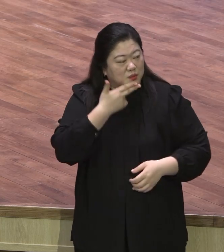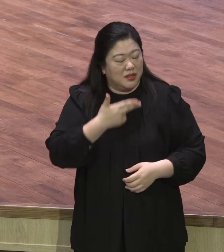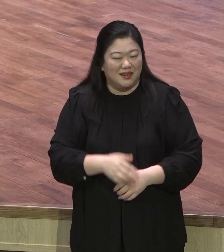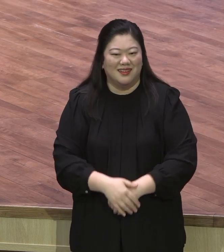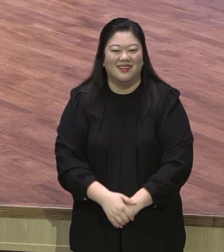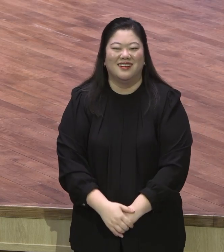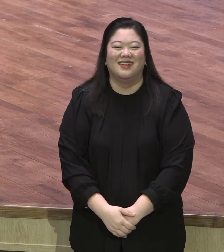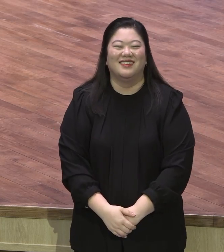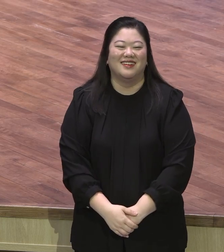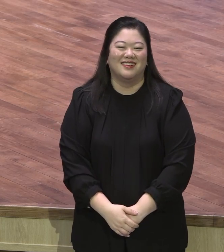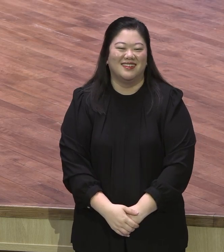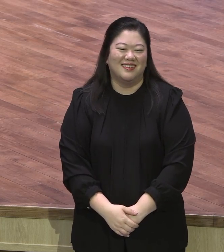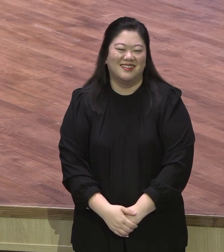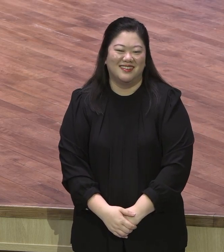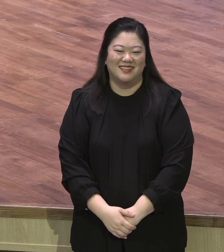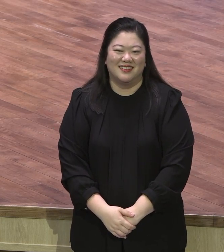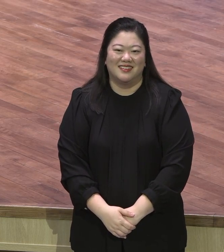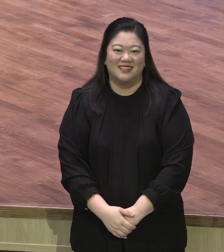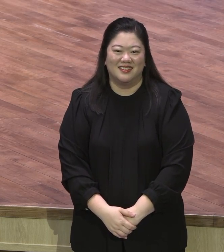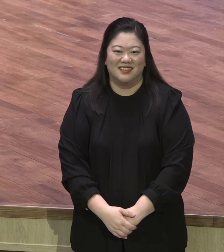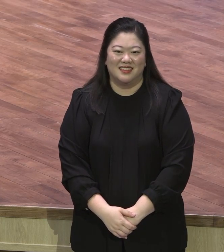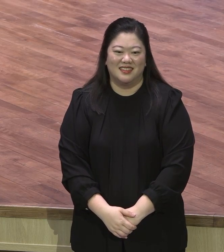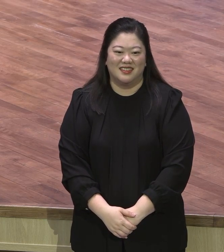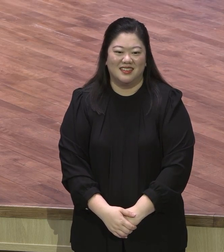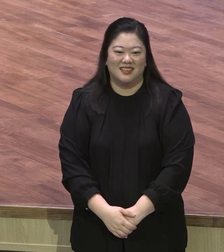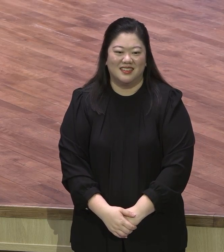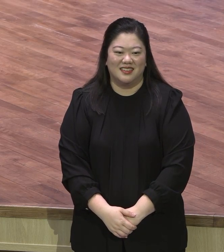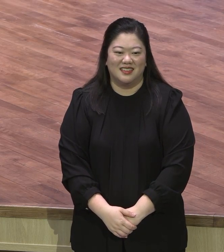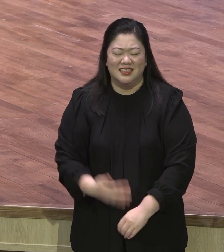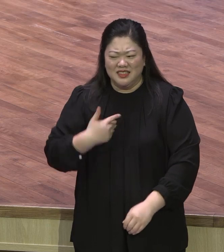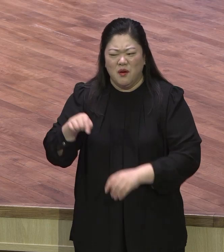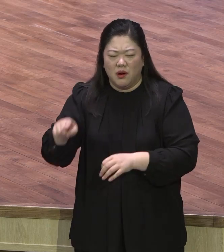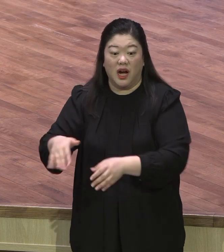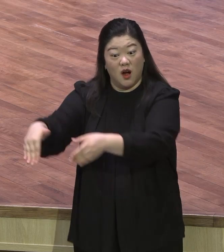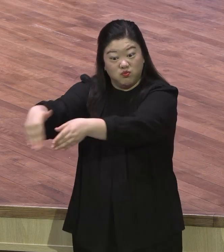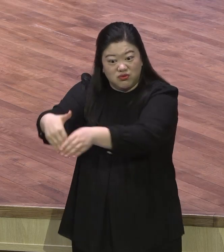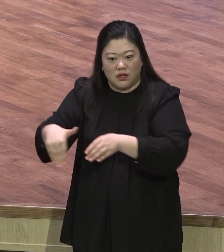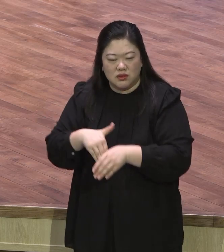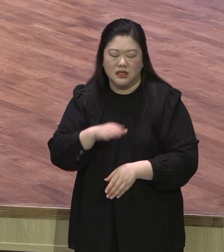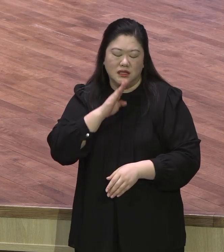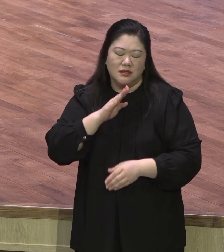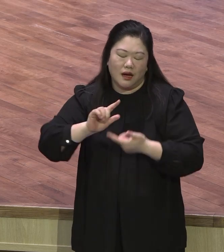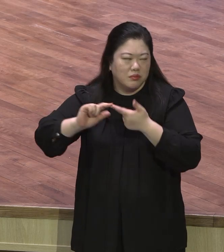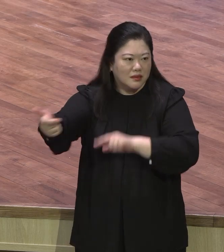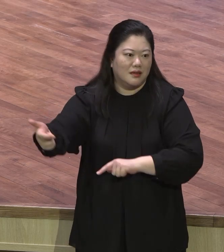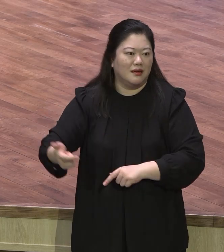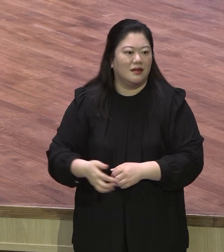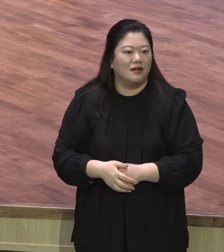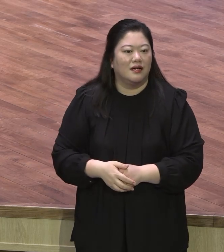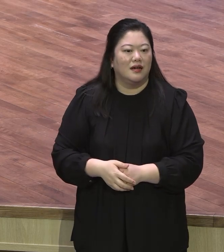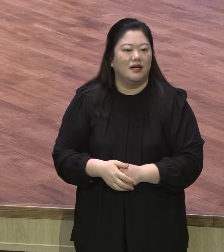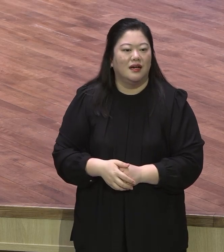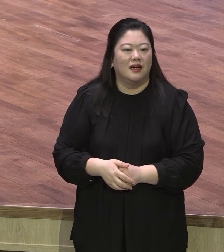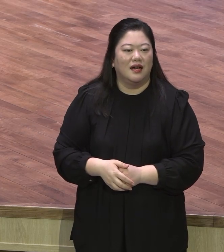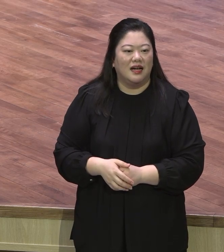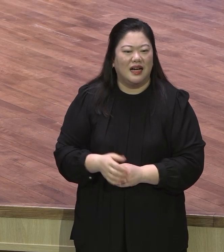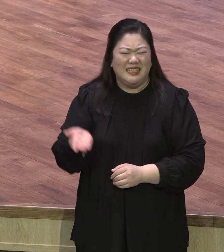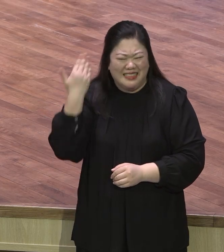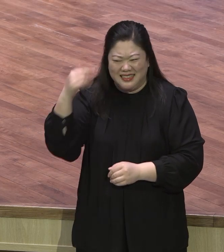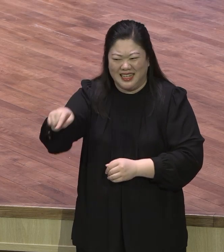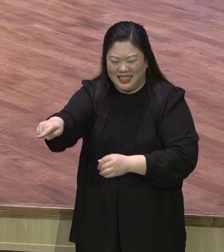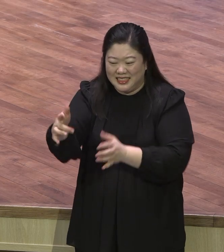얼마나 다르냐? 귀신문화, 복음문화 완전 다르다. 그 당시부터 제사 지나고